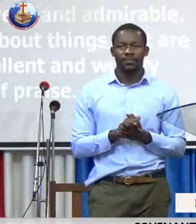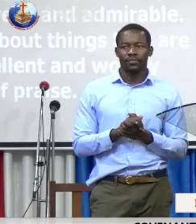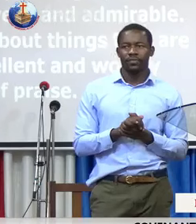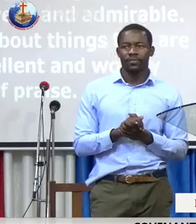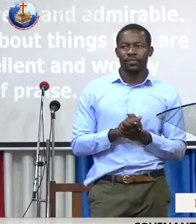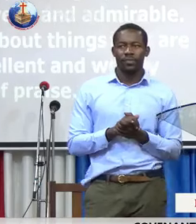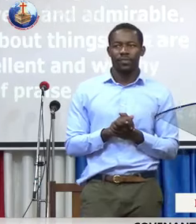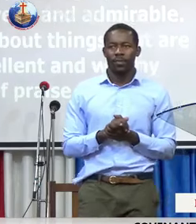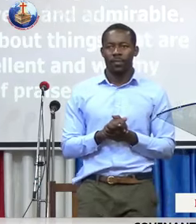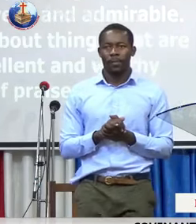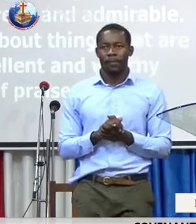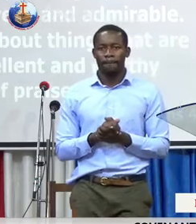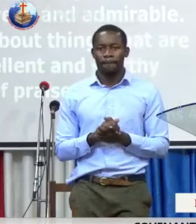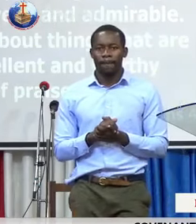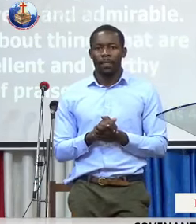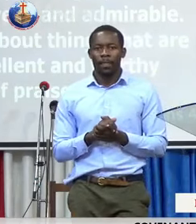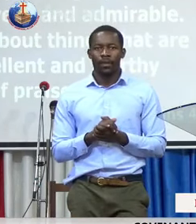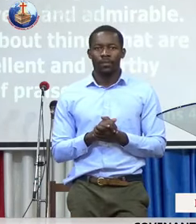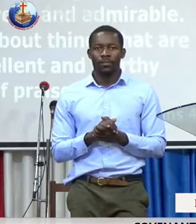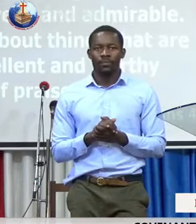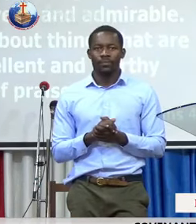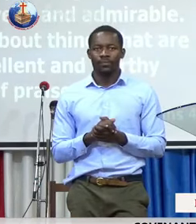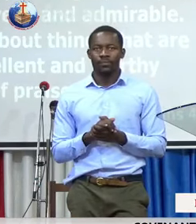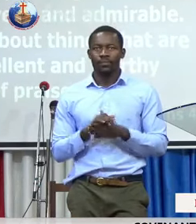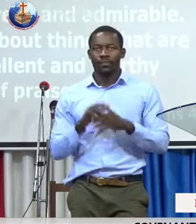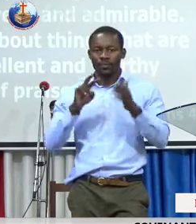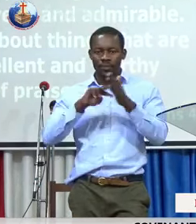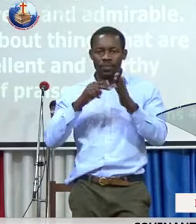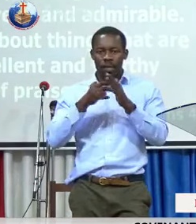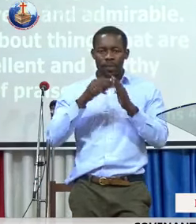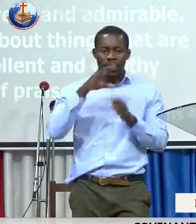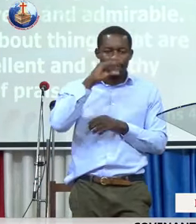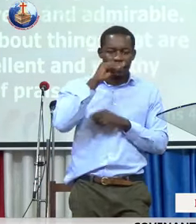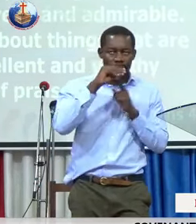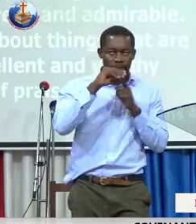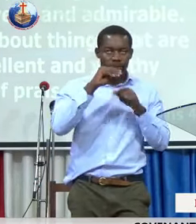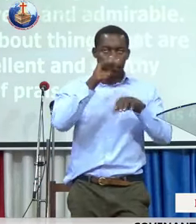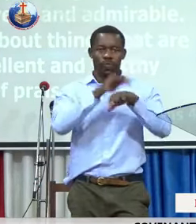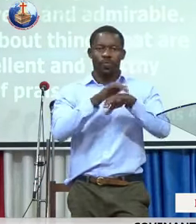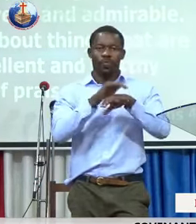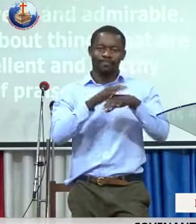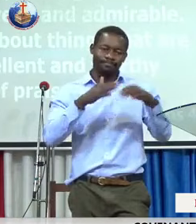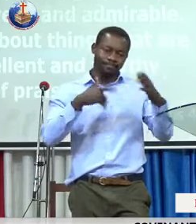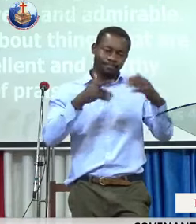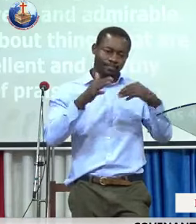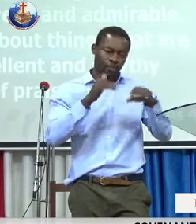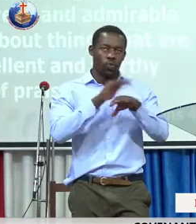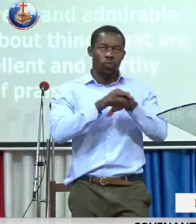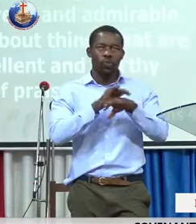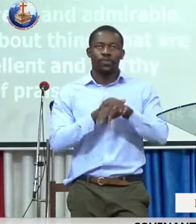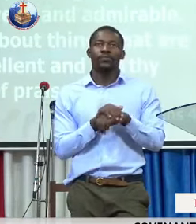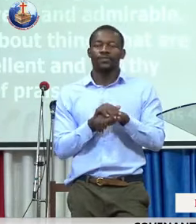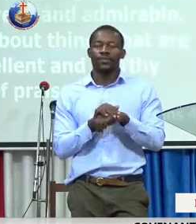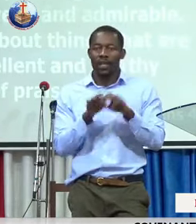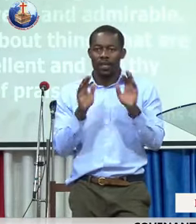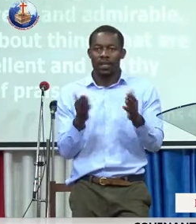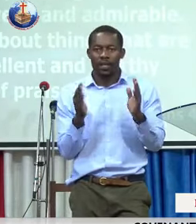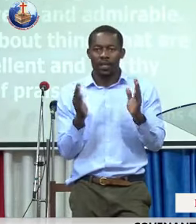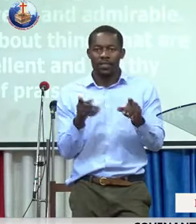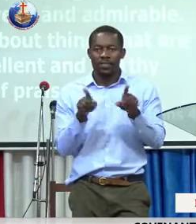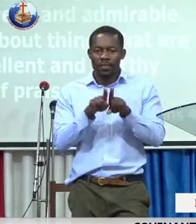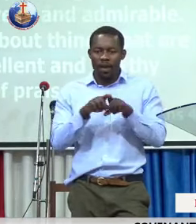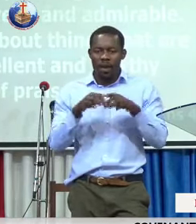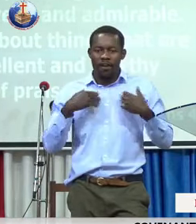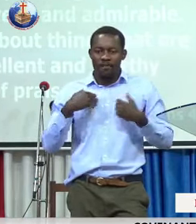choheshimika, kizuri, chema na kinachosifika, our speech will follow suit. Matamshi yetu yatafuatilia basi. We are encouraged to have our light